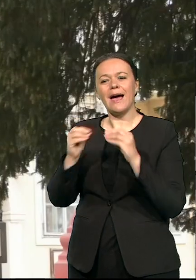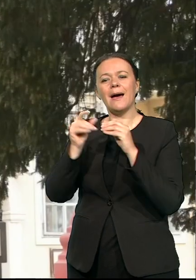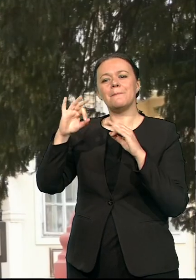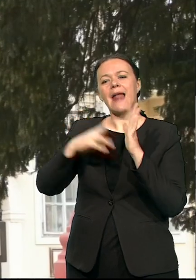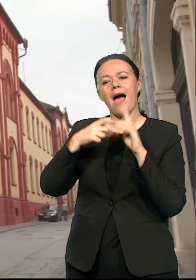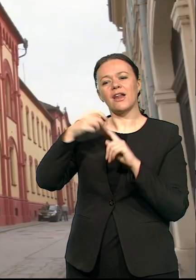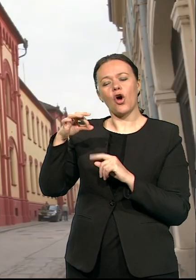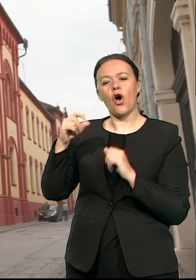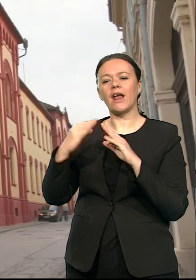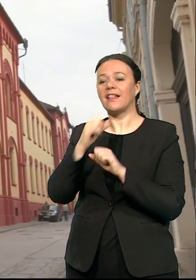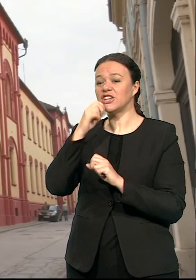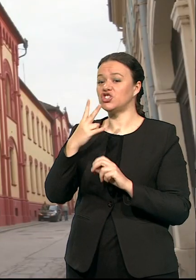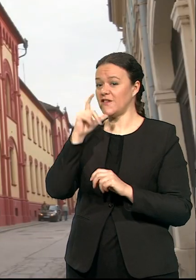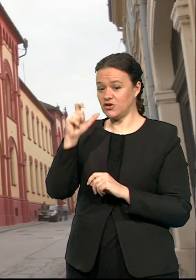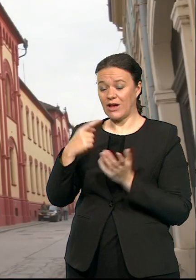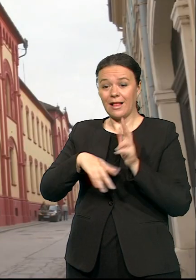gimnaziju upisao